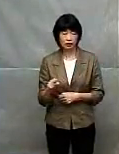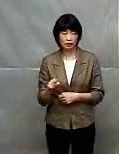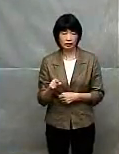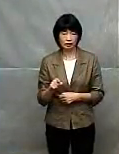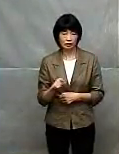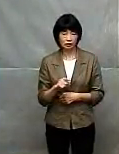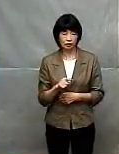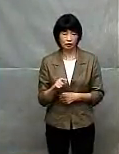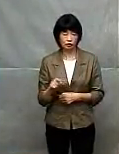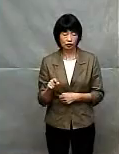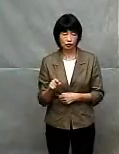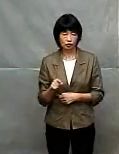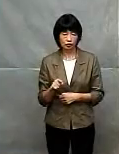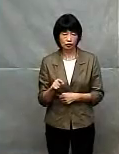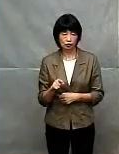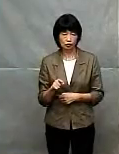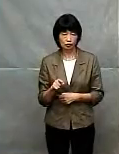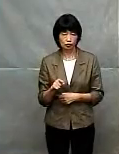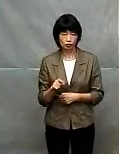とのその、